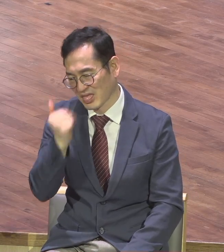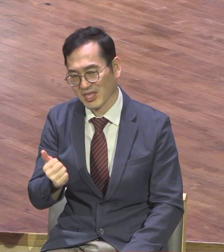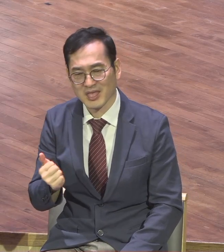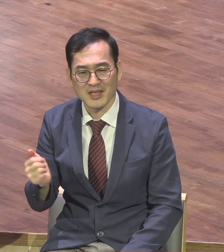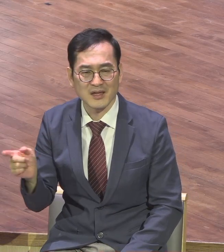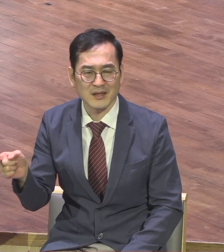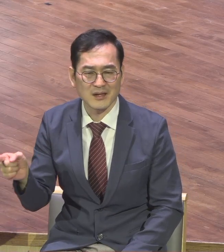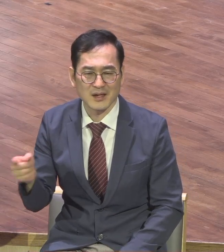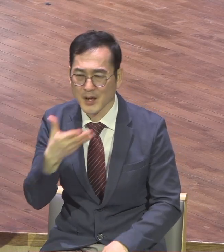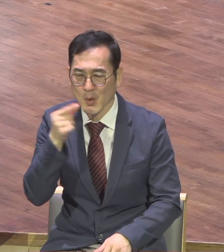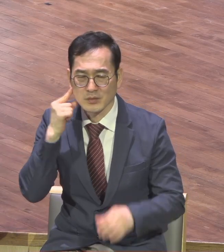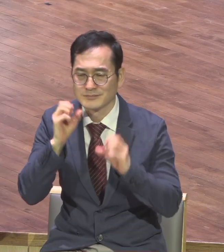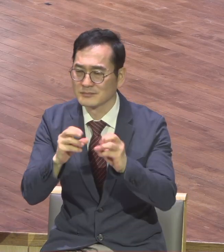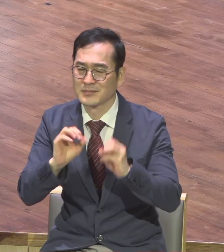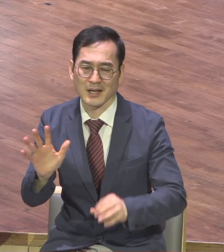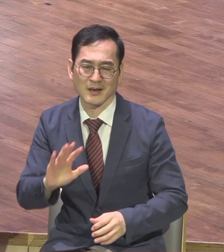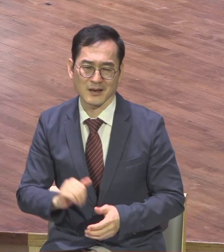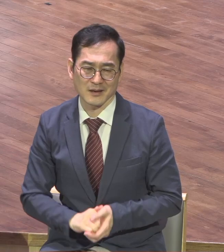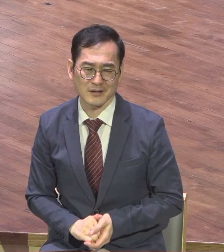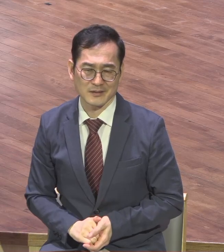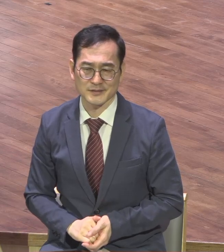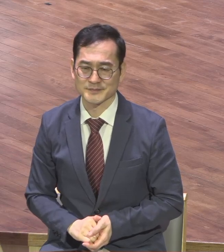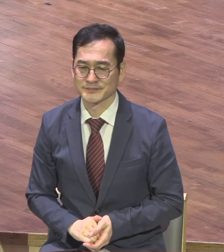하잖아요. 나 속이고 너 속이고